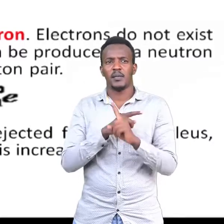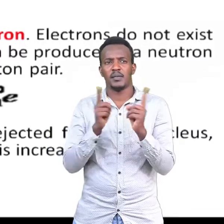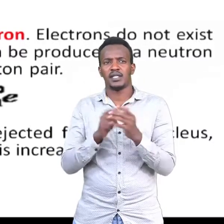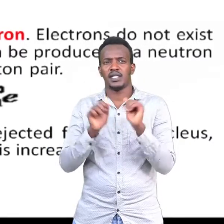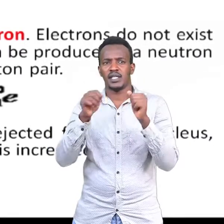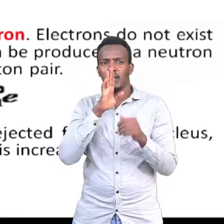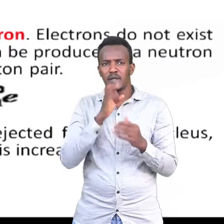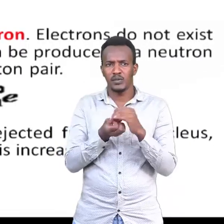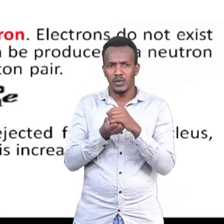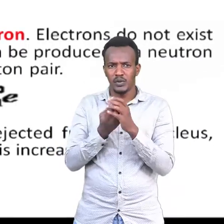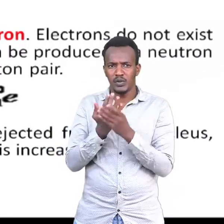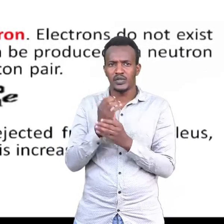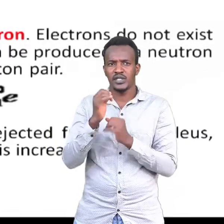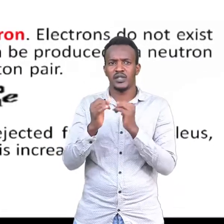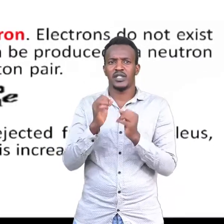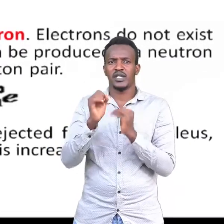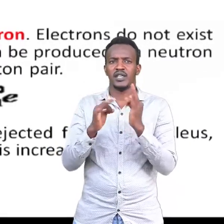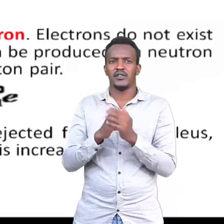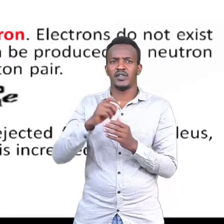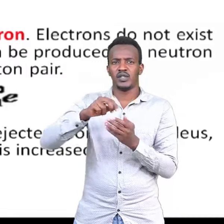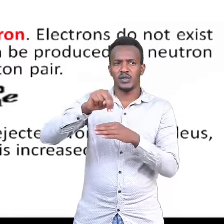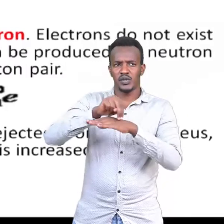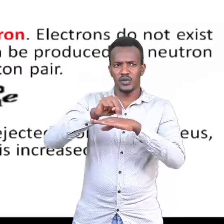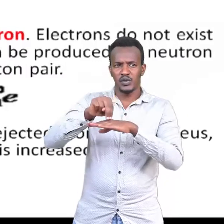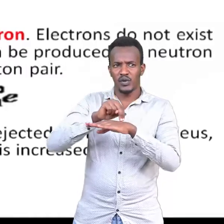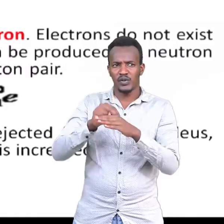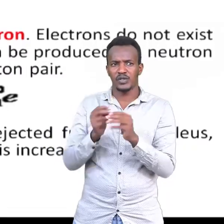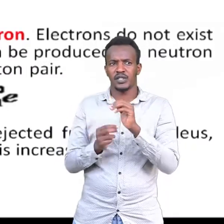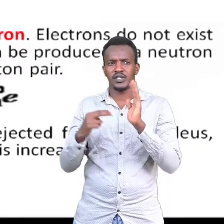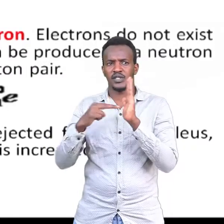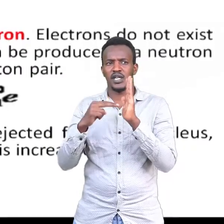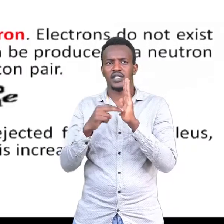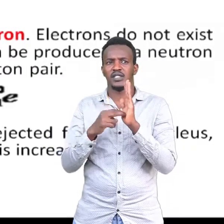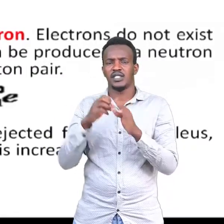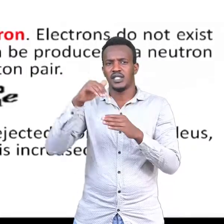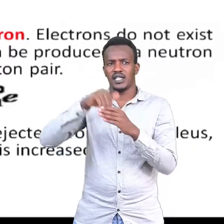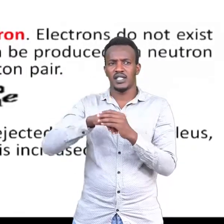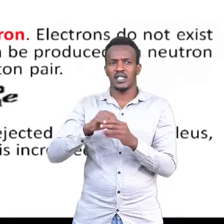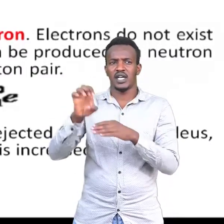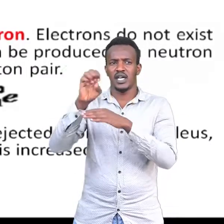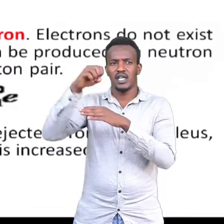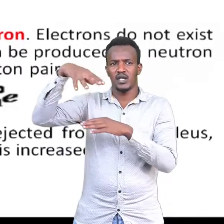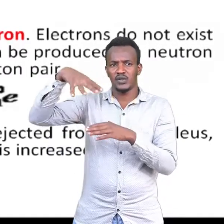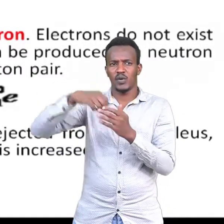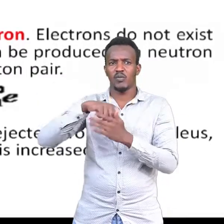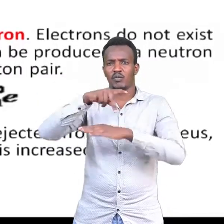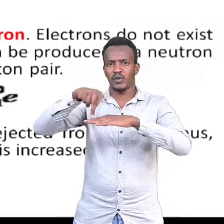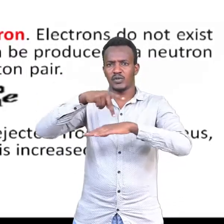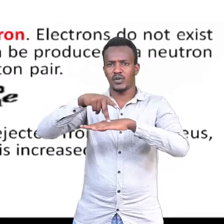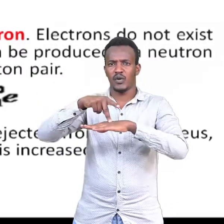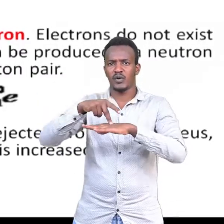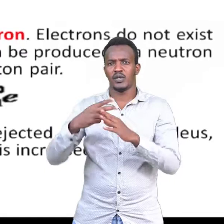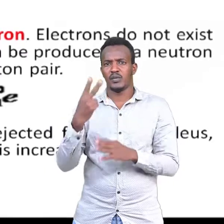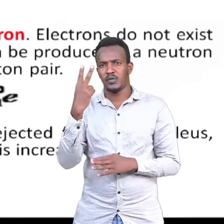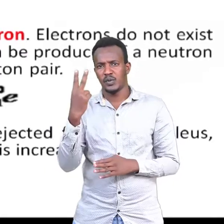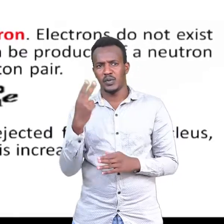baa la yidhi if a neutron changes into proton electron proton pair marka neutron isku bedelo electron iyo proton markaasi